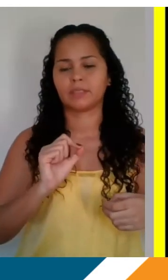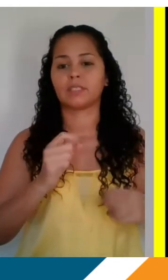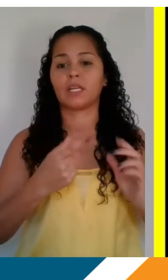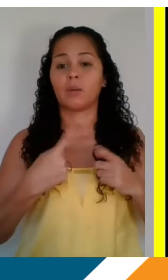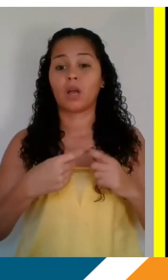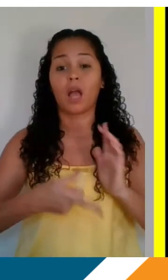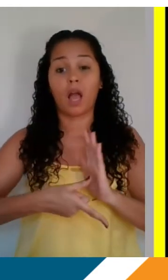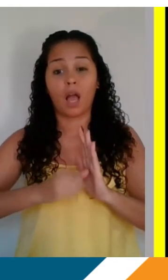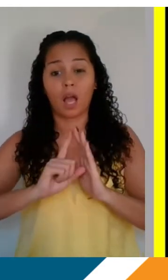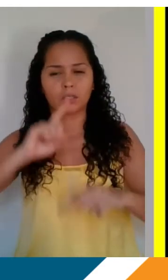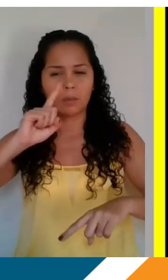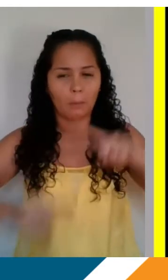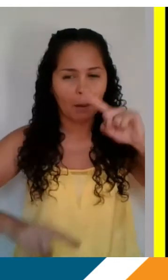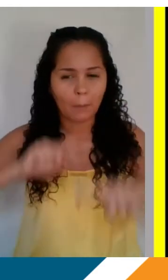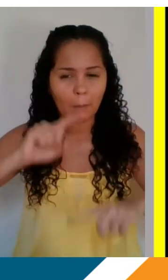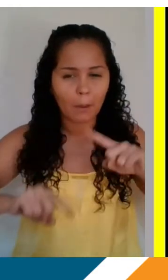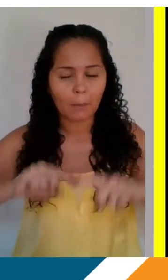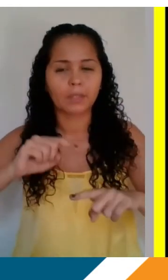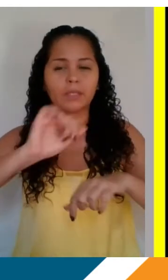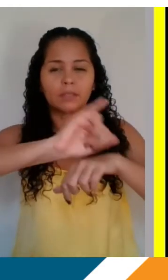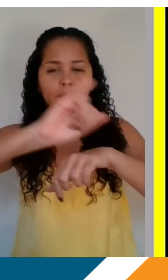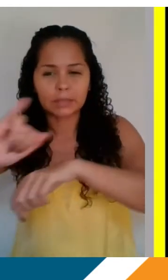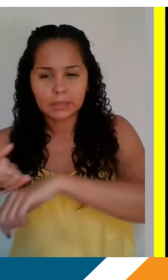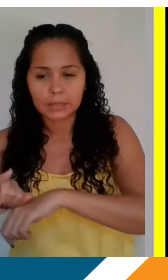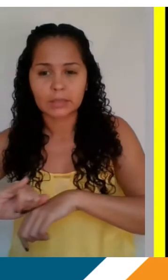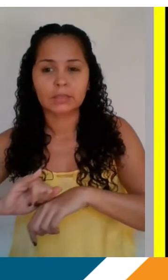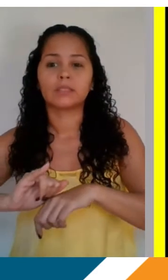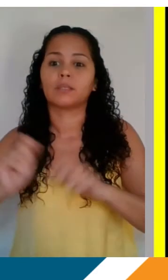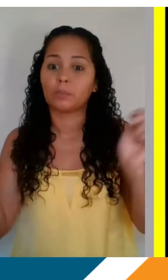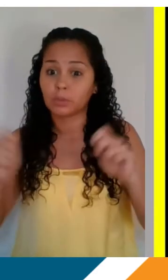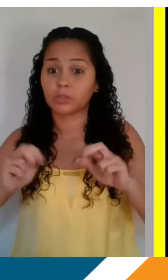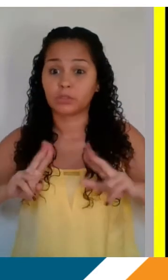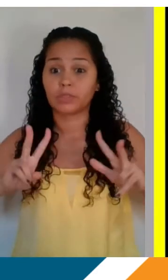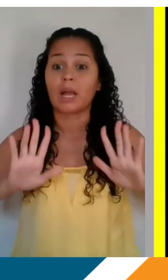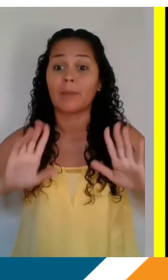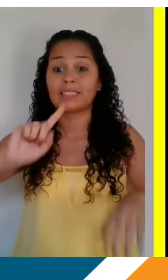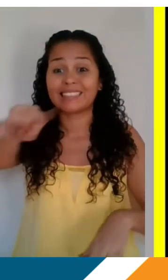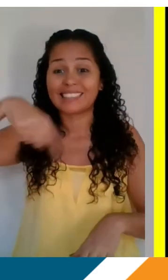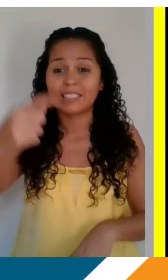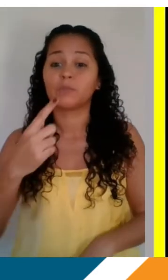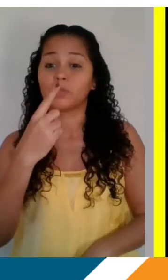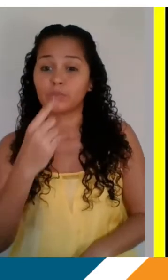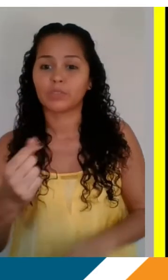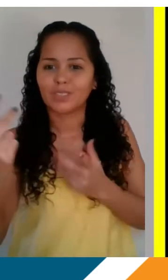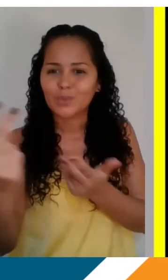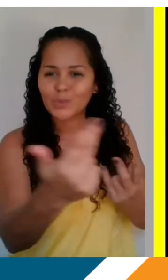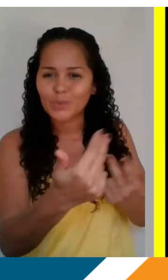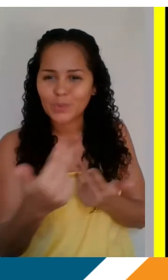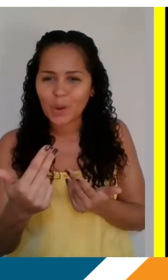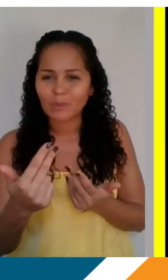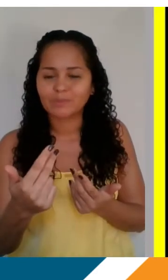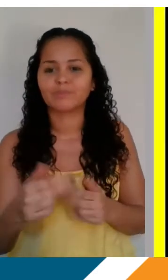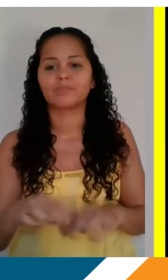corpos antes da colisão, ela até poderia ser diferente, mas depois a velocidade vai ser igual.